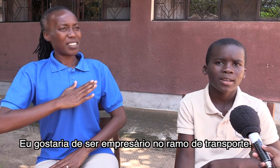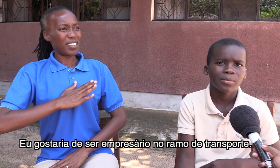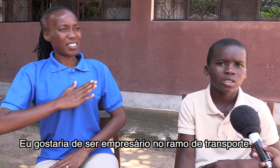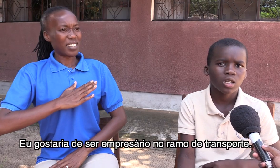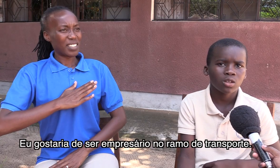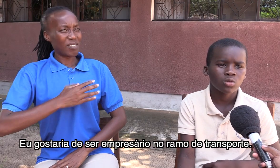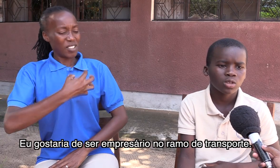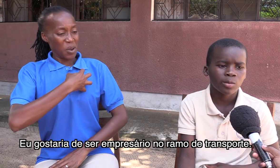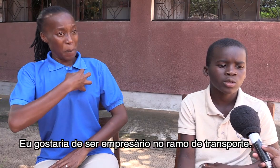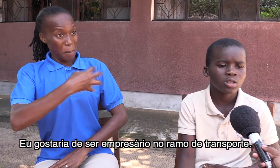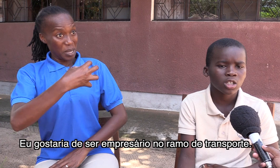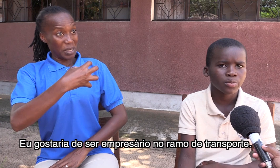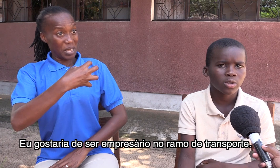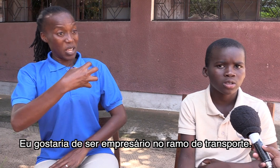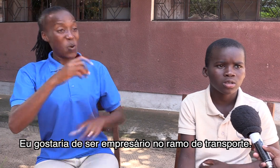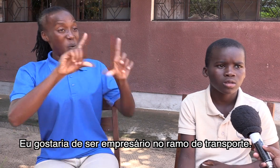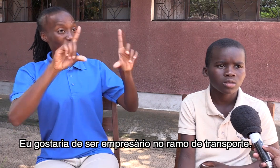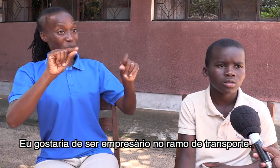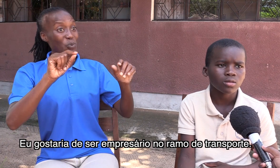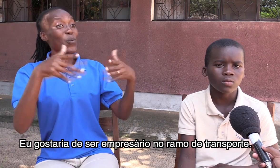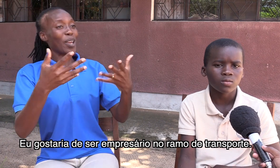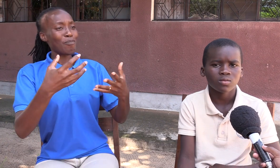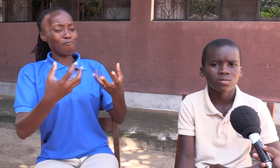Ser empresário no ramo de transporte.